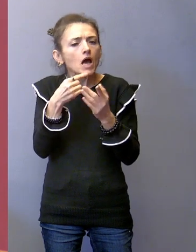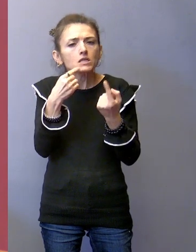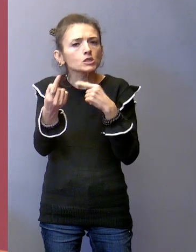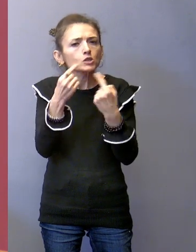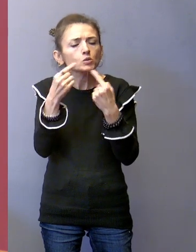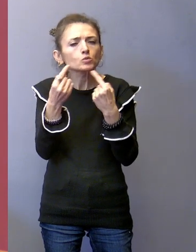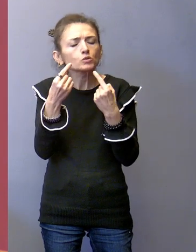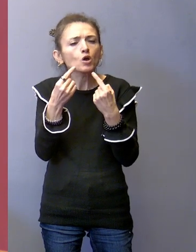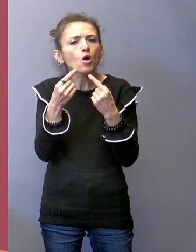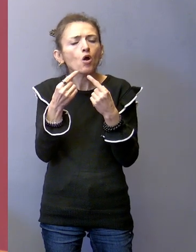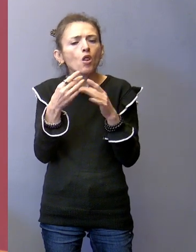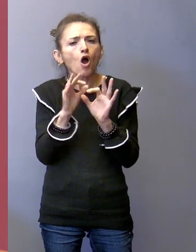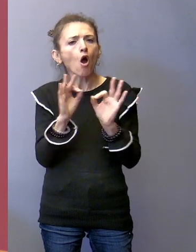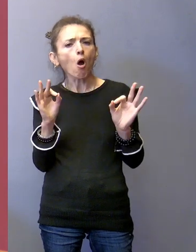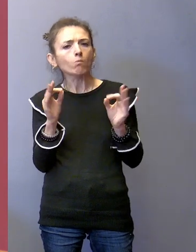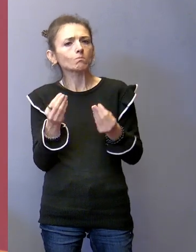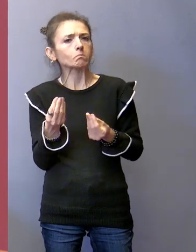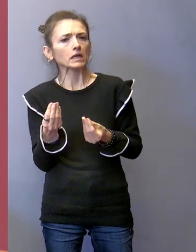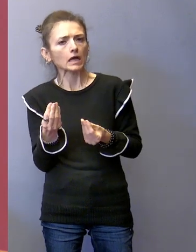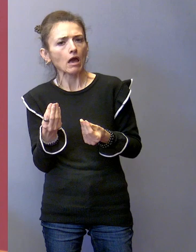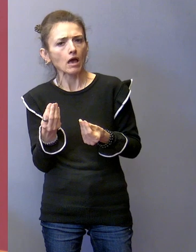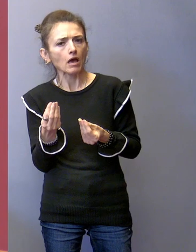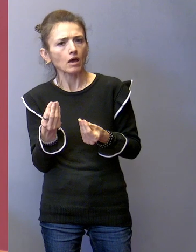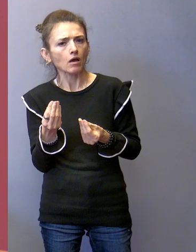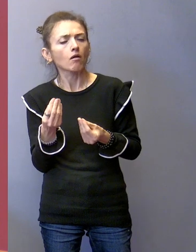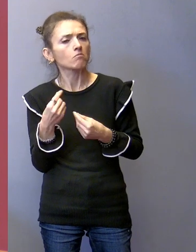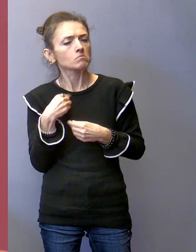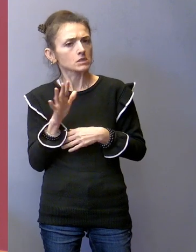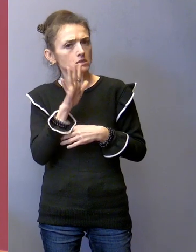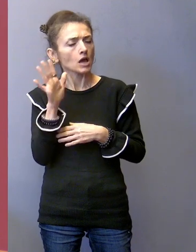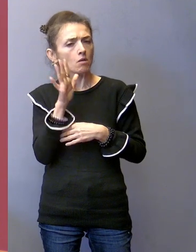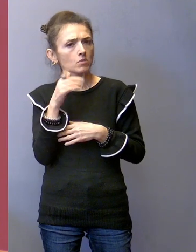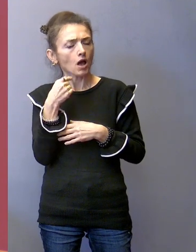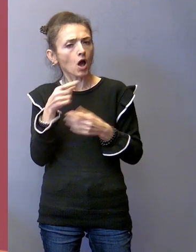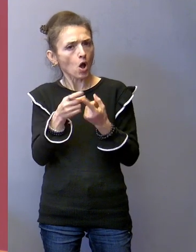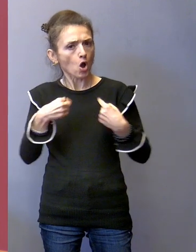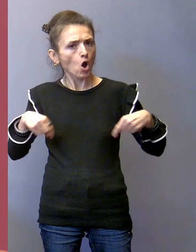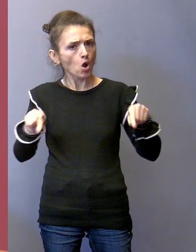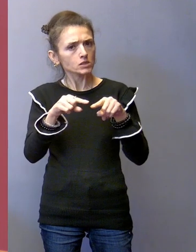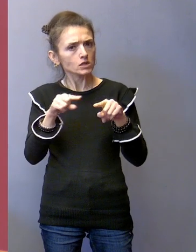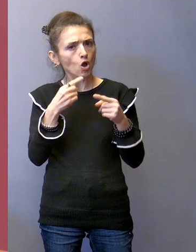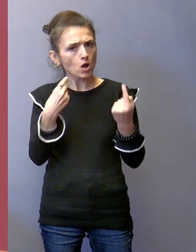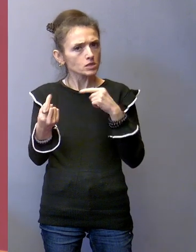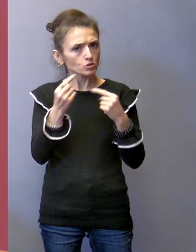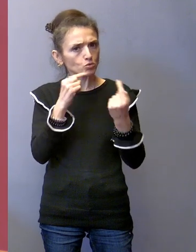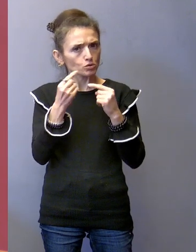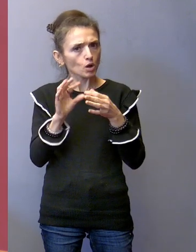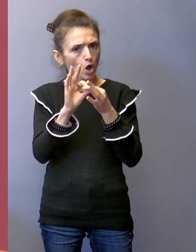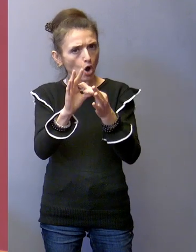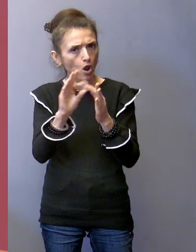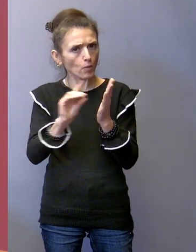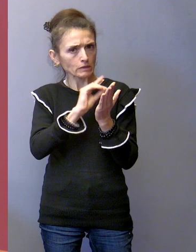non dovremmo poterla fare Cioè a me risulta che comunque la discussione in consiglio ci sia ci debba essere